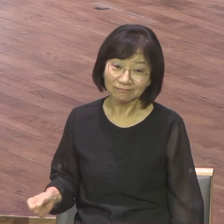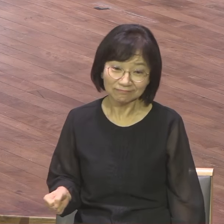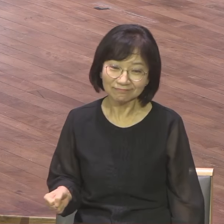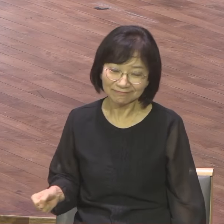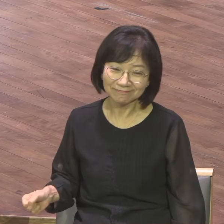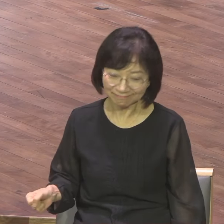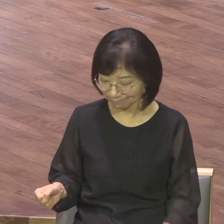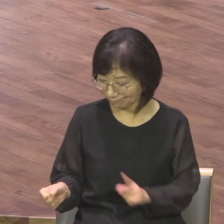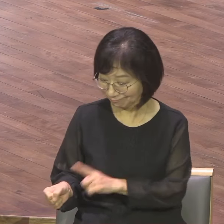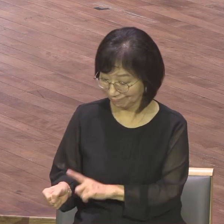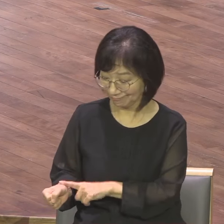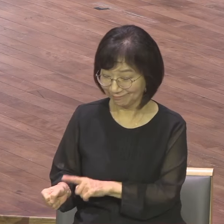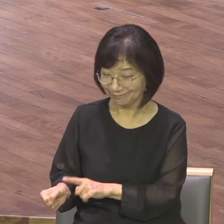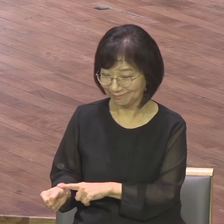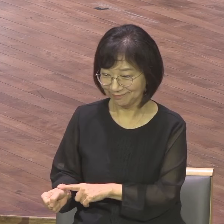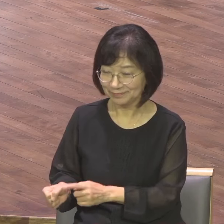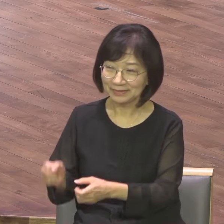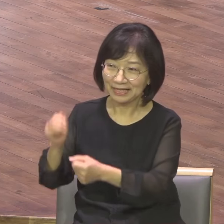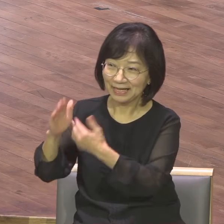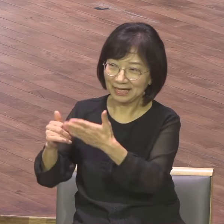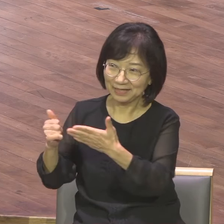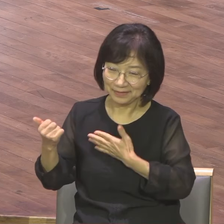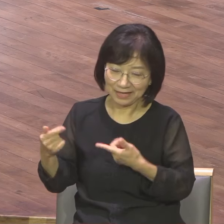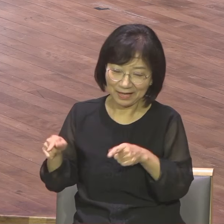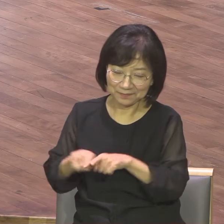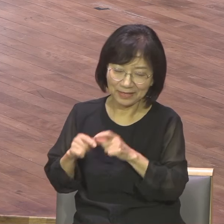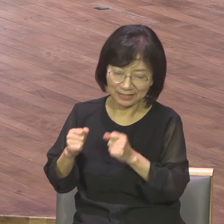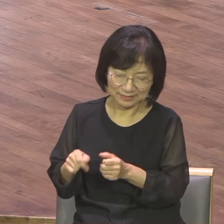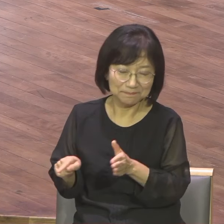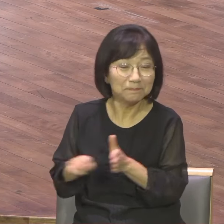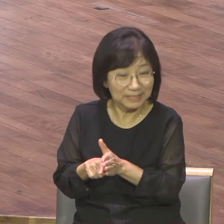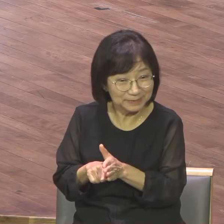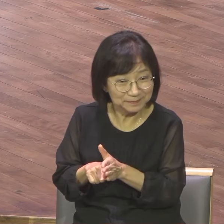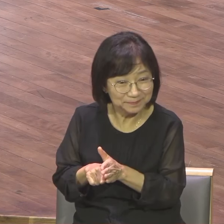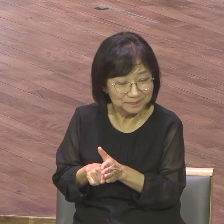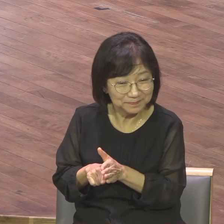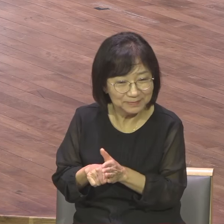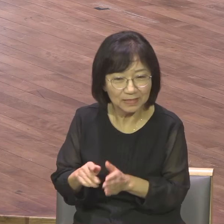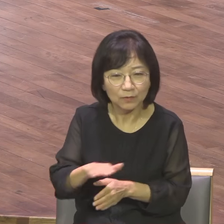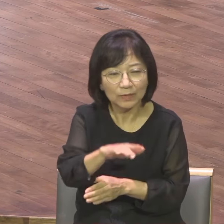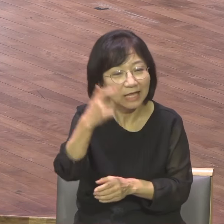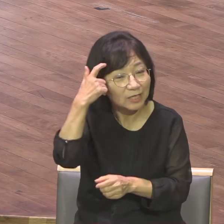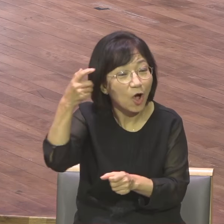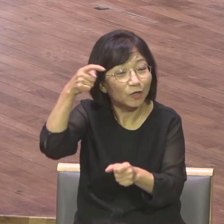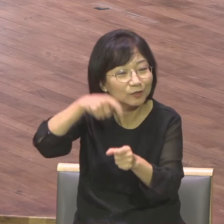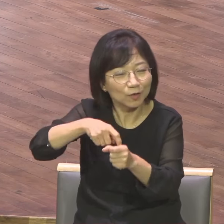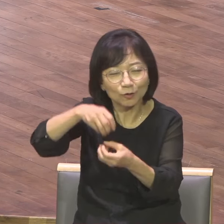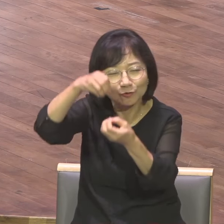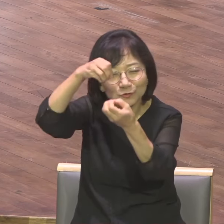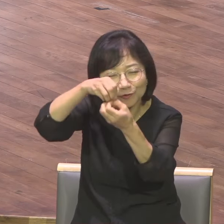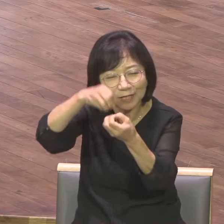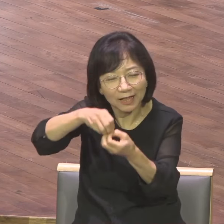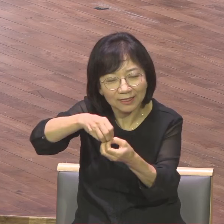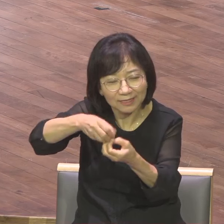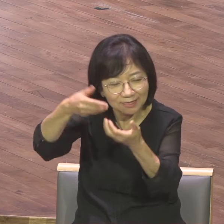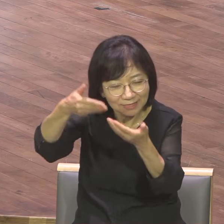이 임마누엘의 믿음이 우리의 영적 유산이 되면 끝나는 것입니다.